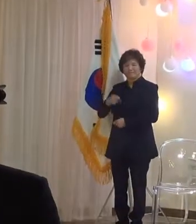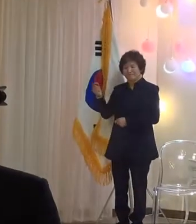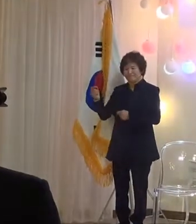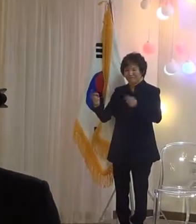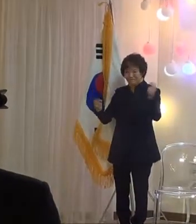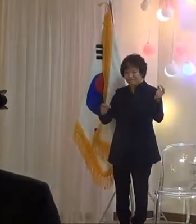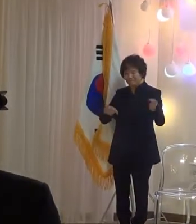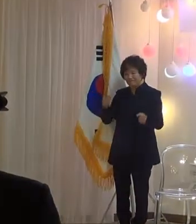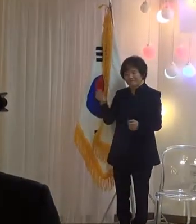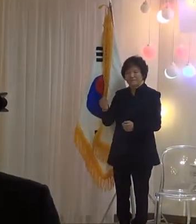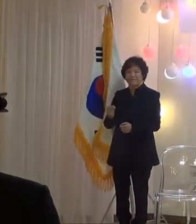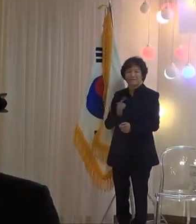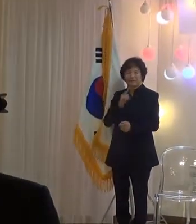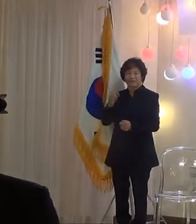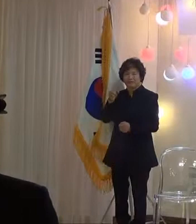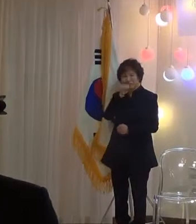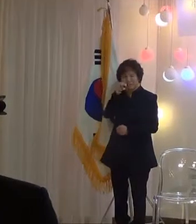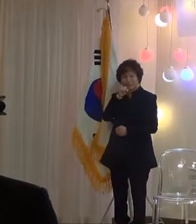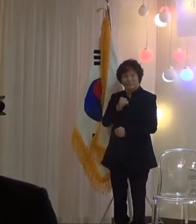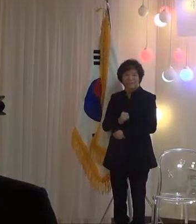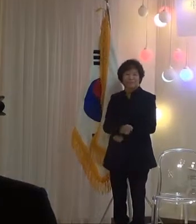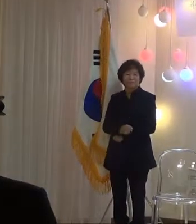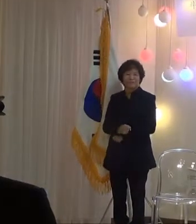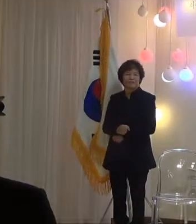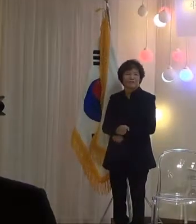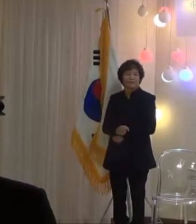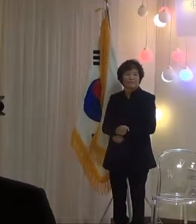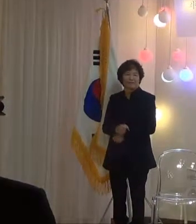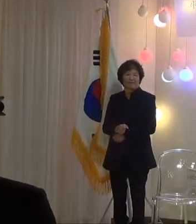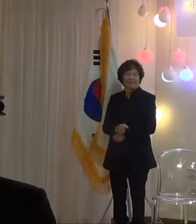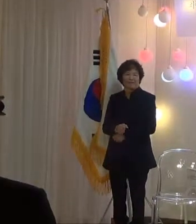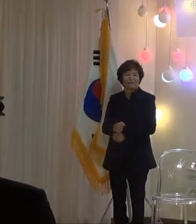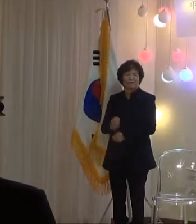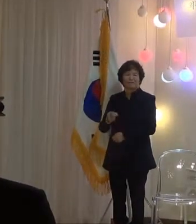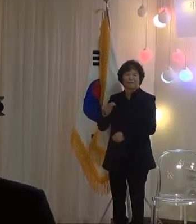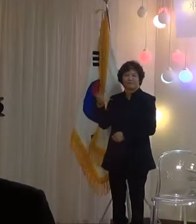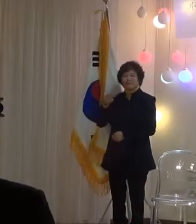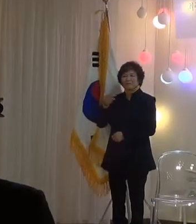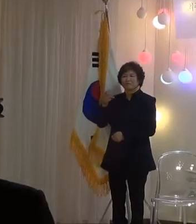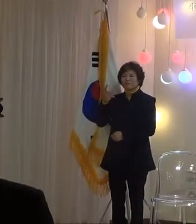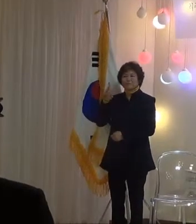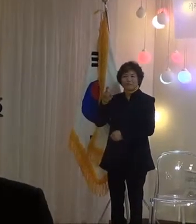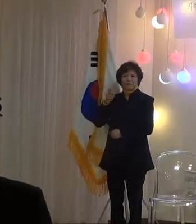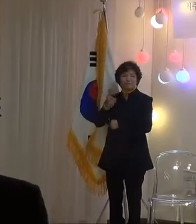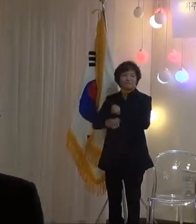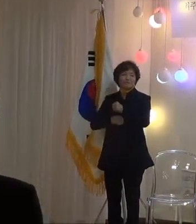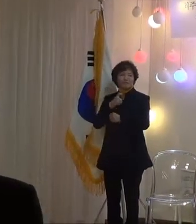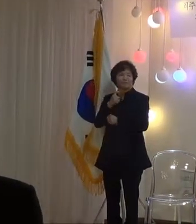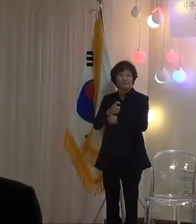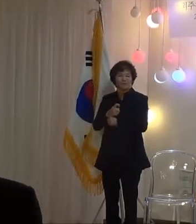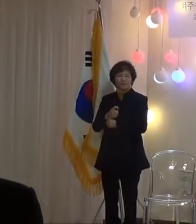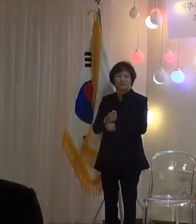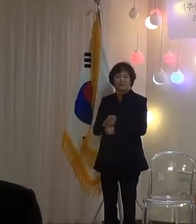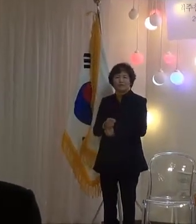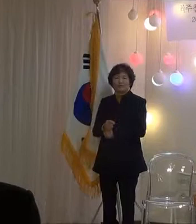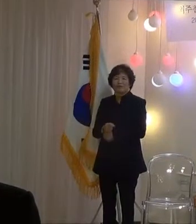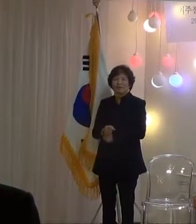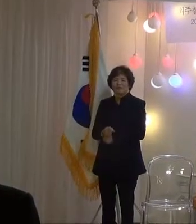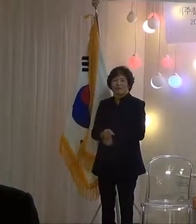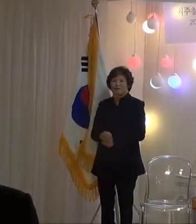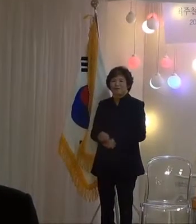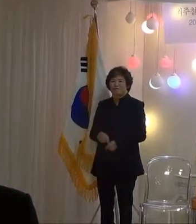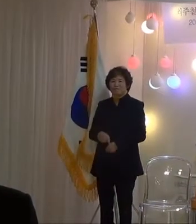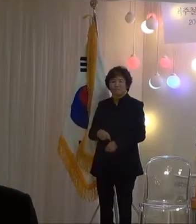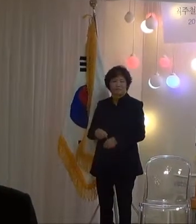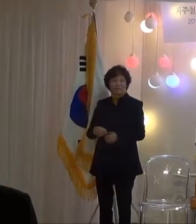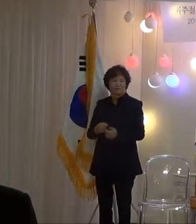뒤에 치다는 단어를 넣었는데 그때 2010년도에 제 소신껏 글을